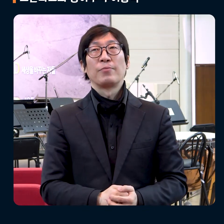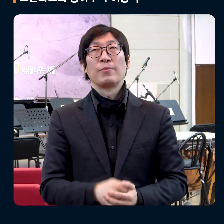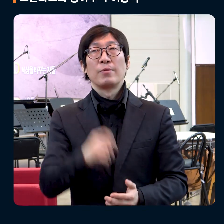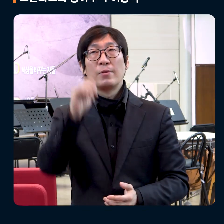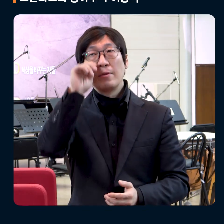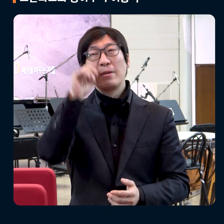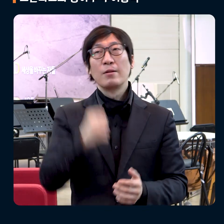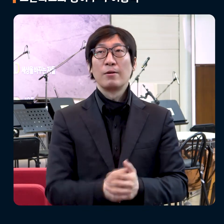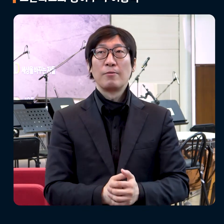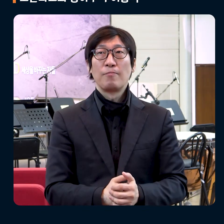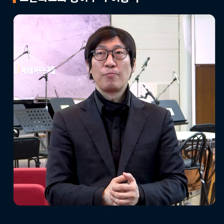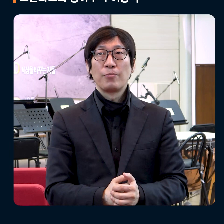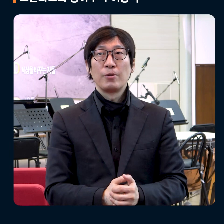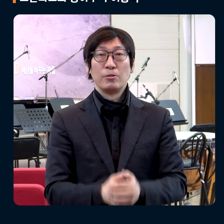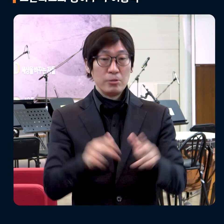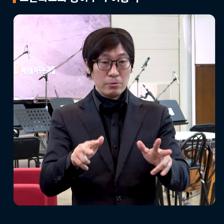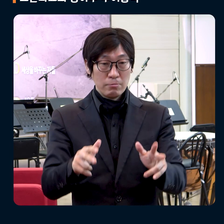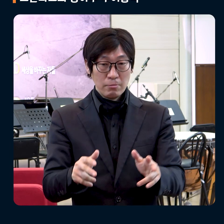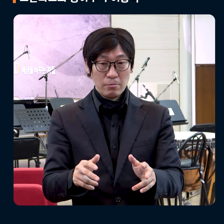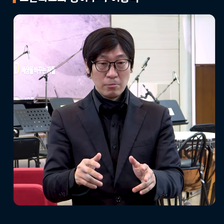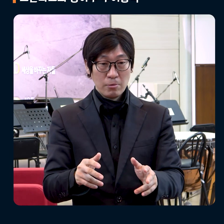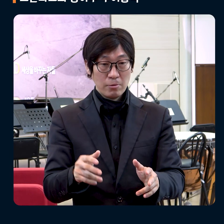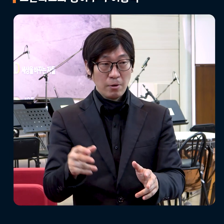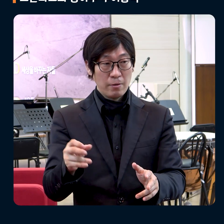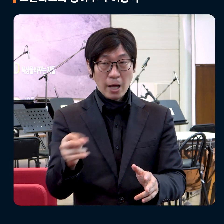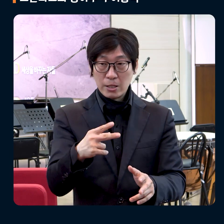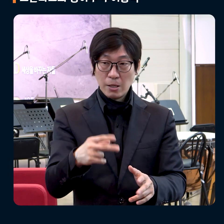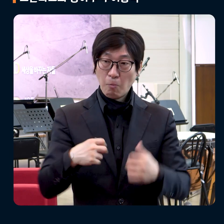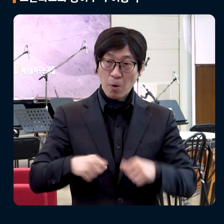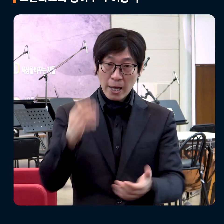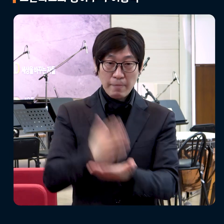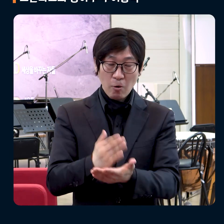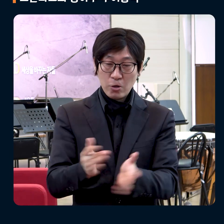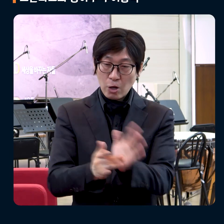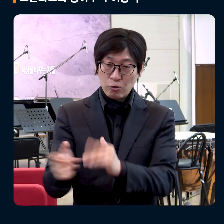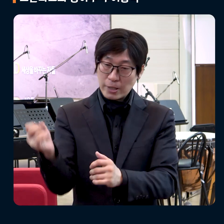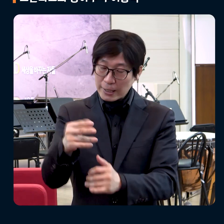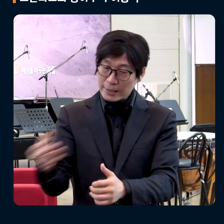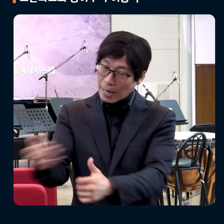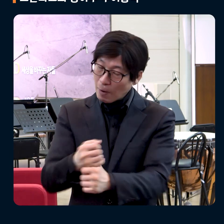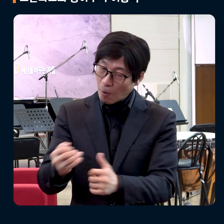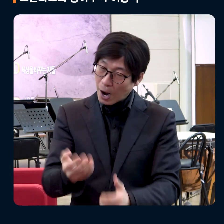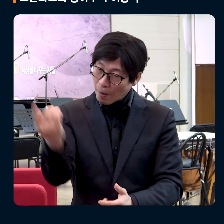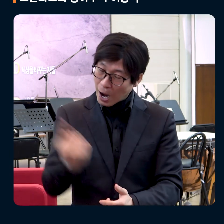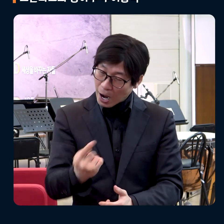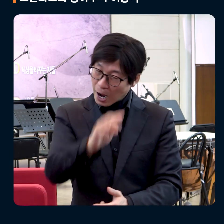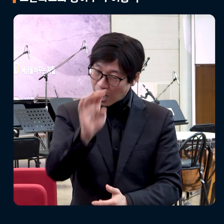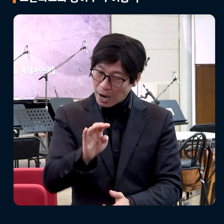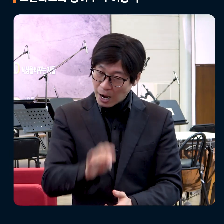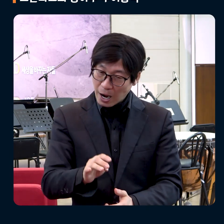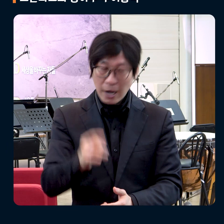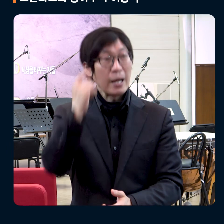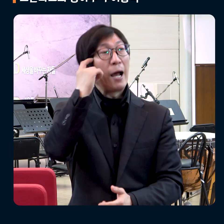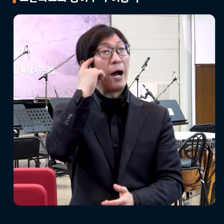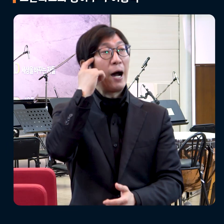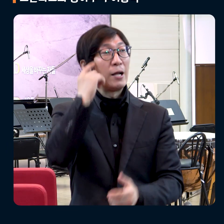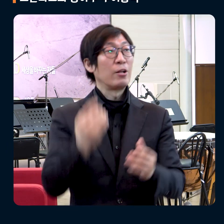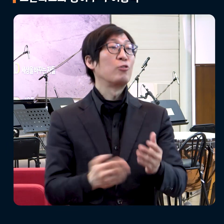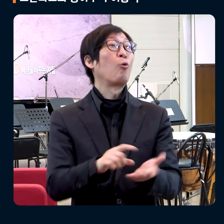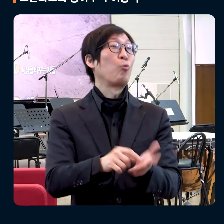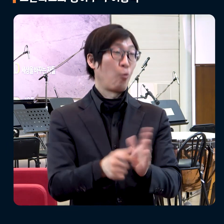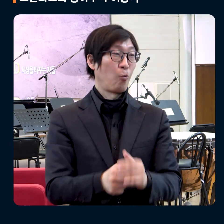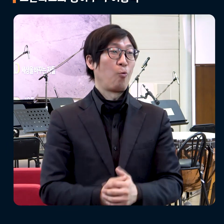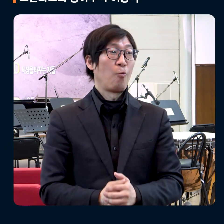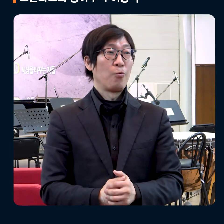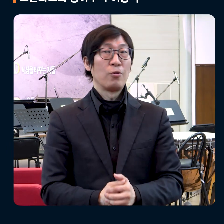났어요. 진짜 다시 이제 당장 예수님을 잡을 기세입니다. 믿기만 해. 단돌이 딱 했습니다. 그래서 이제